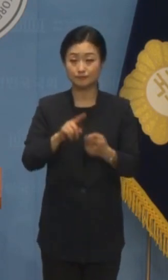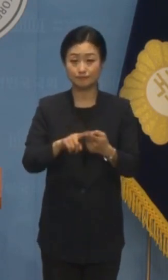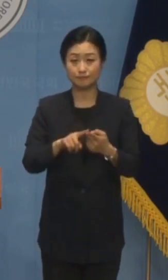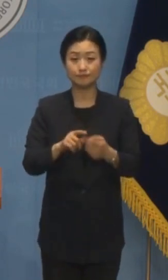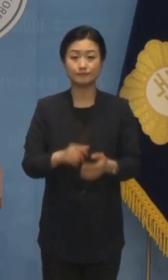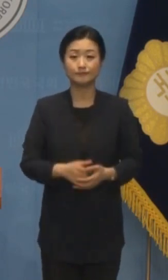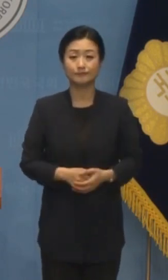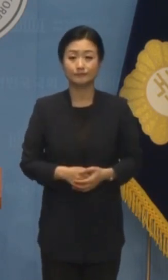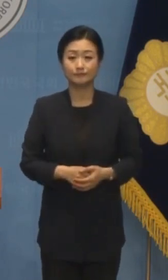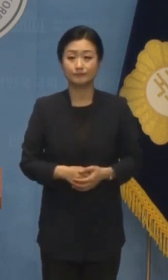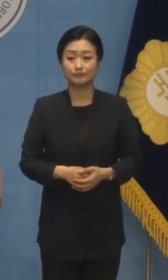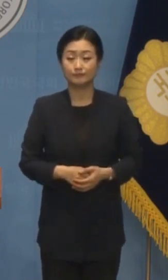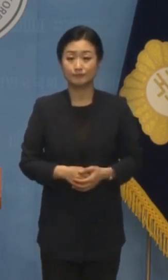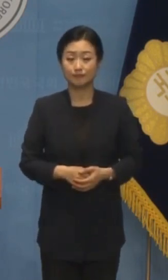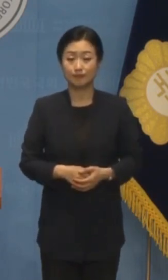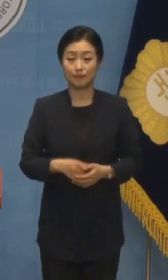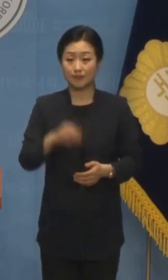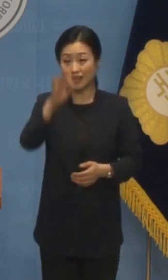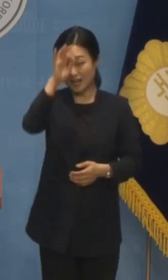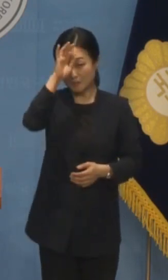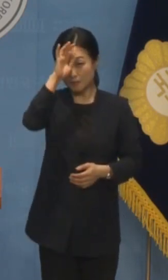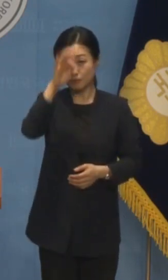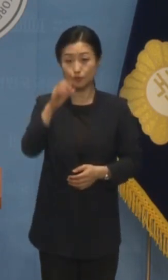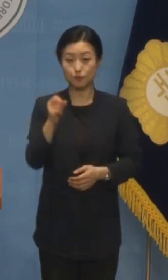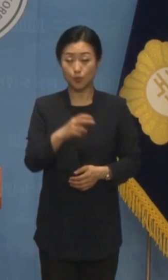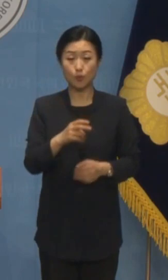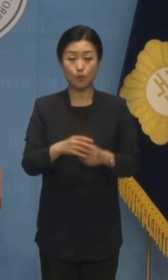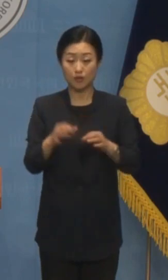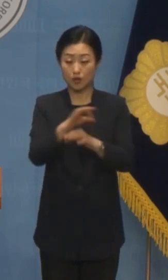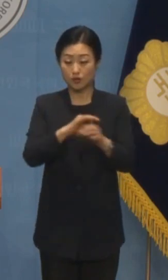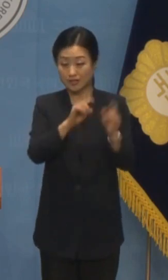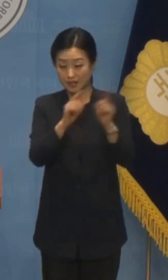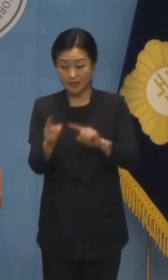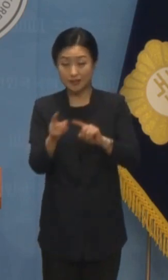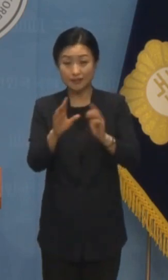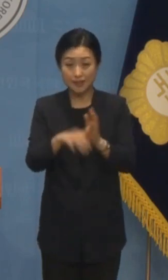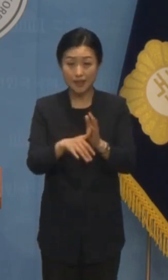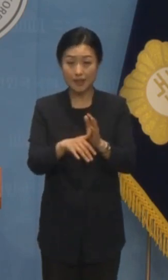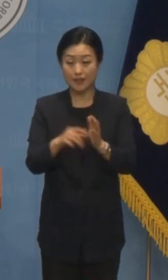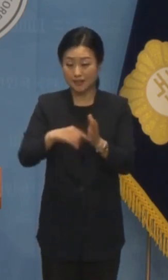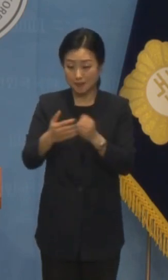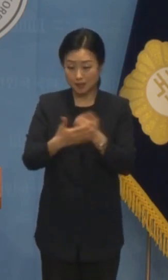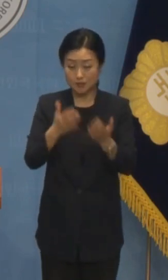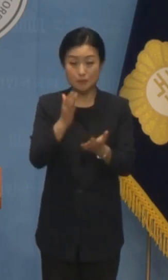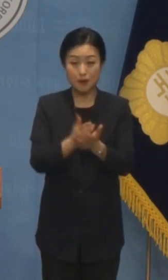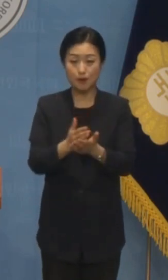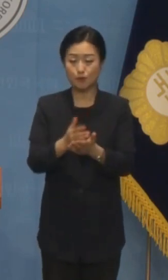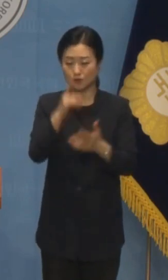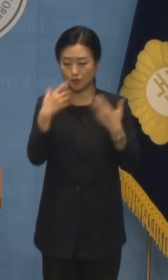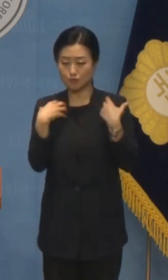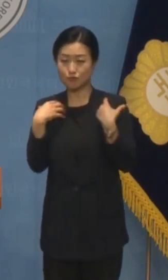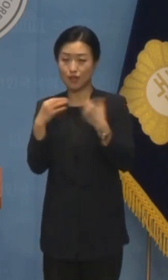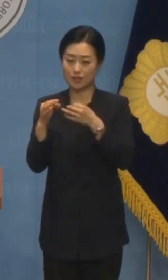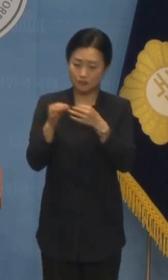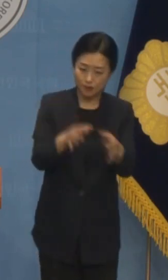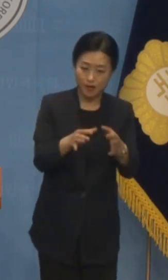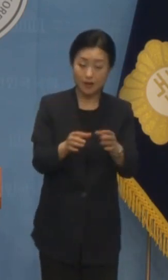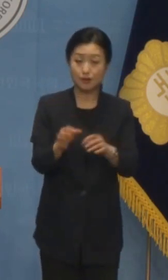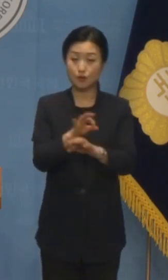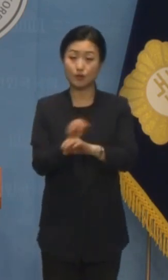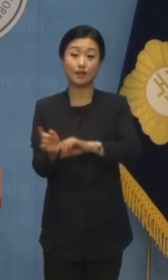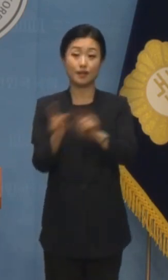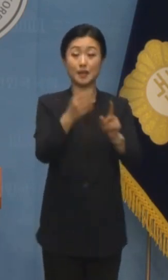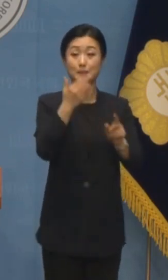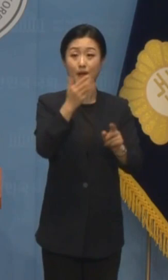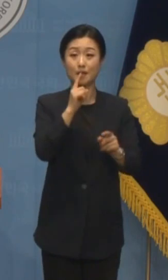발생하지 않습니다. 그리고 IMF조차도 경제 침체기에는 감세보다 정부 재정 지출이 경기 부양에 훨씬 효과적이라고 분명히